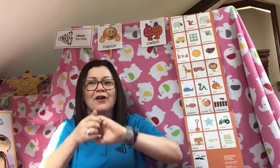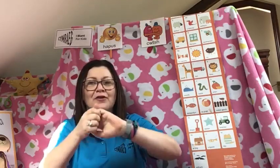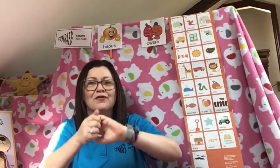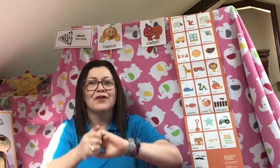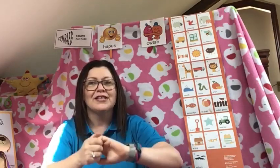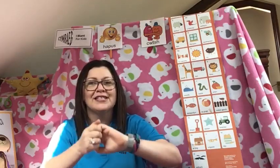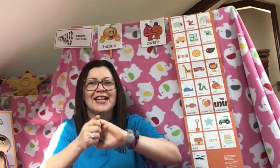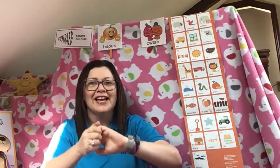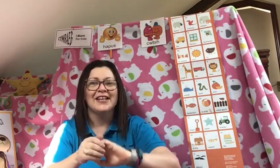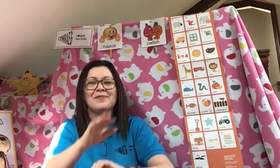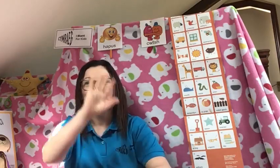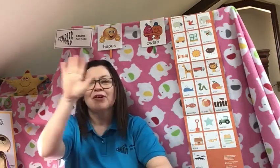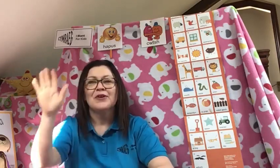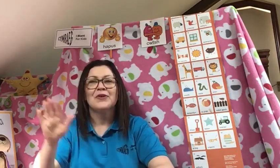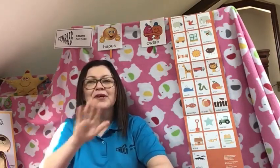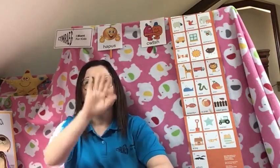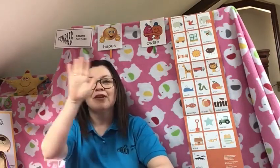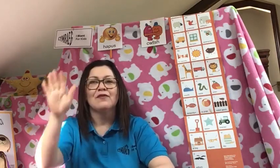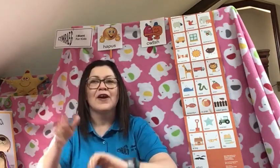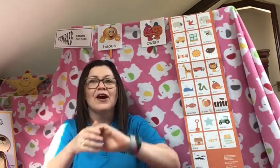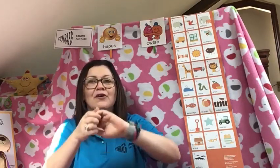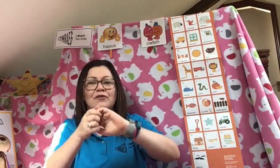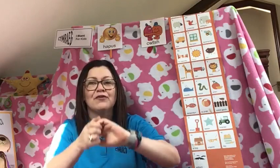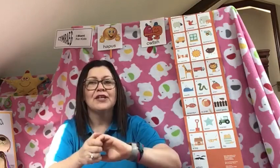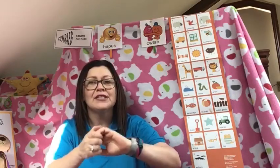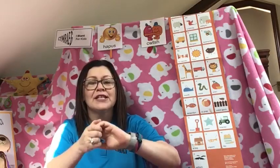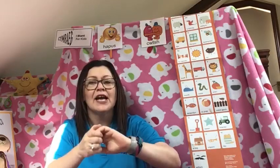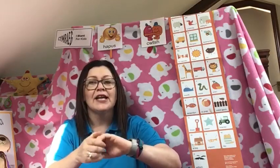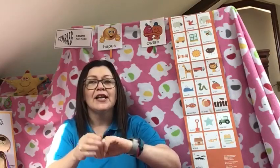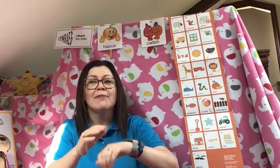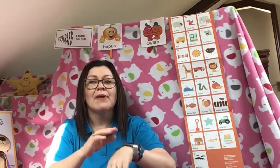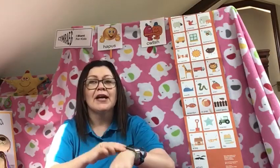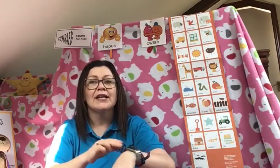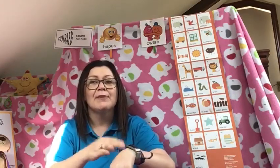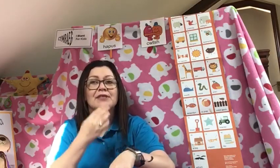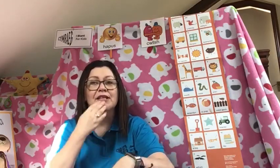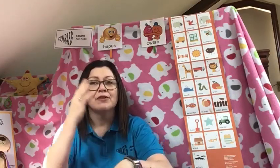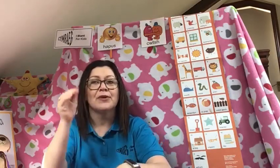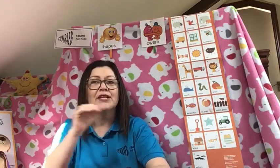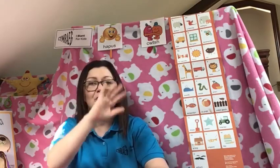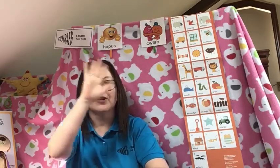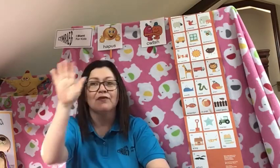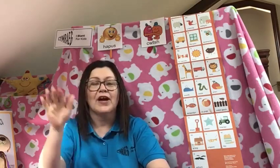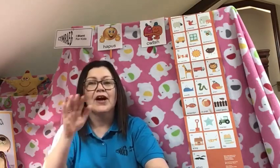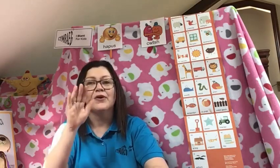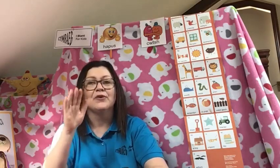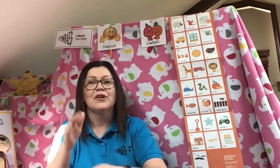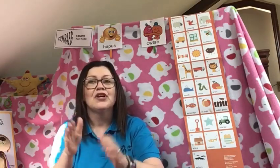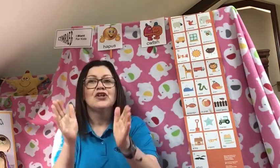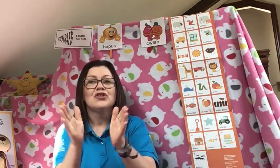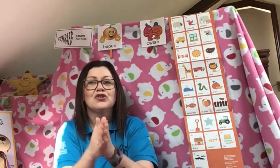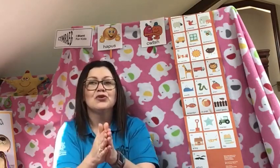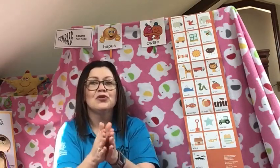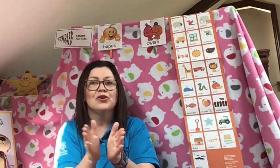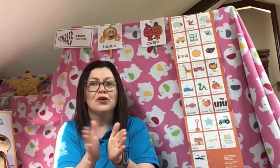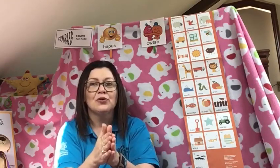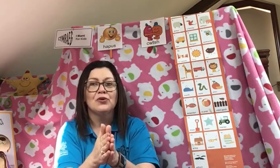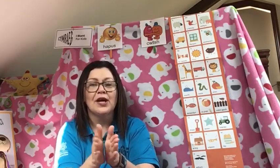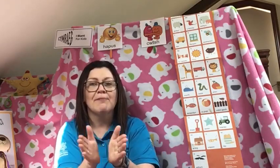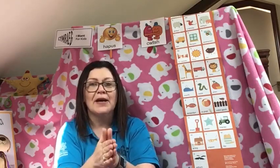fawr ffrindiau, hwyl fawr ffrindiau, mae'n amser ddweud hwyl fawr. Tŵr y lŵr a